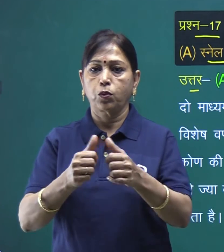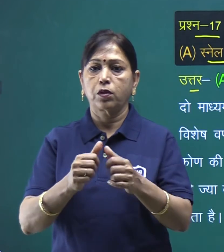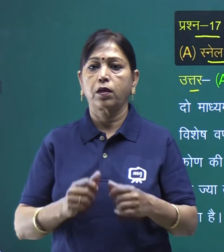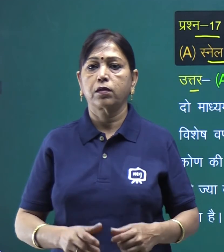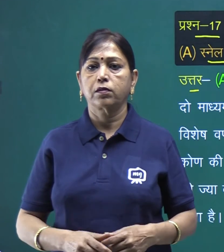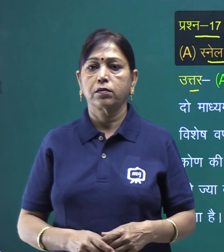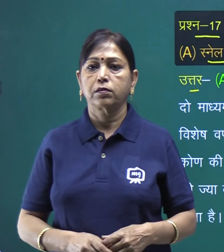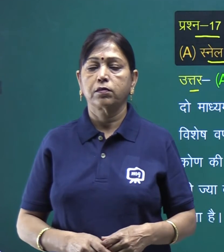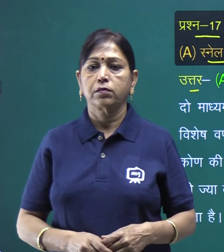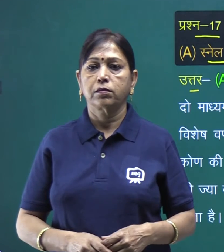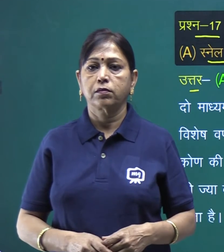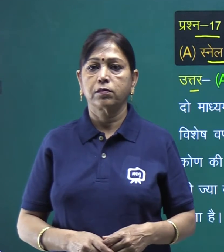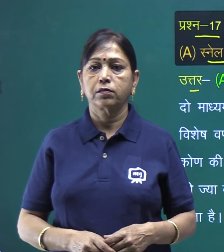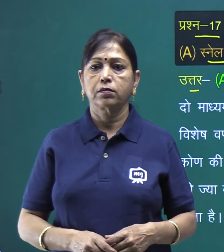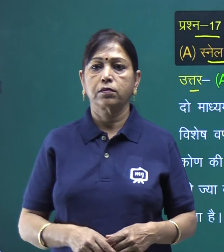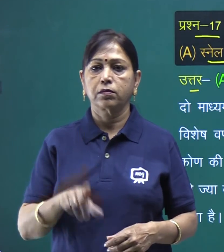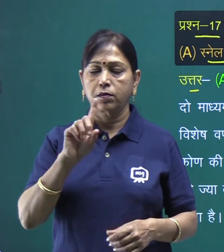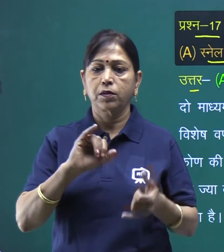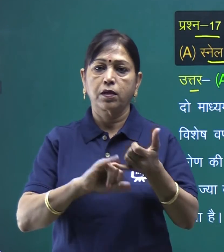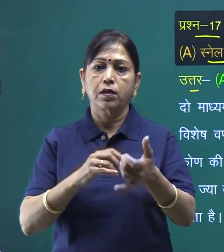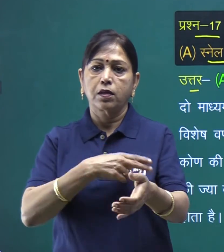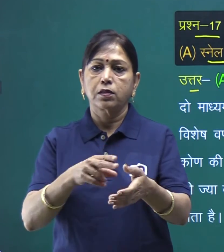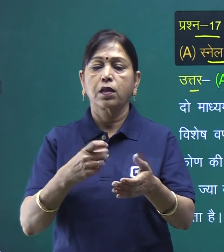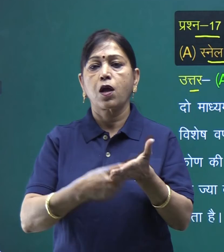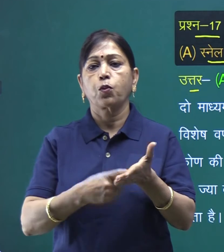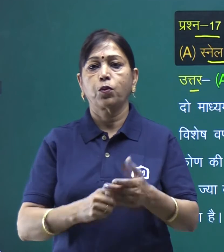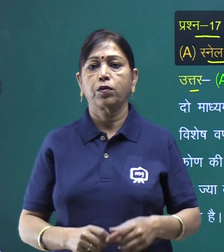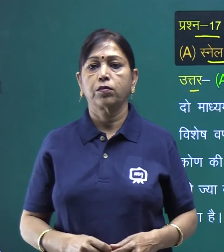उत्तर नंबर 1, स्नेल का नियम